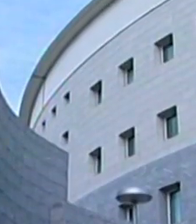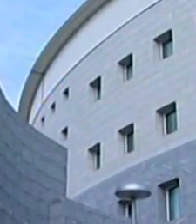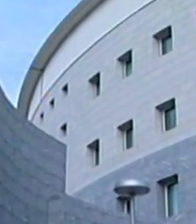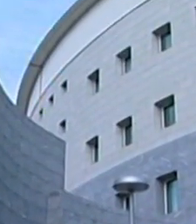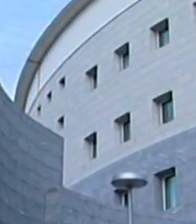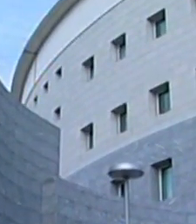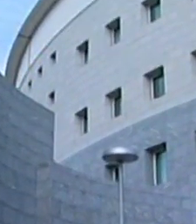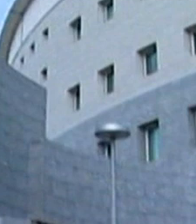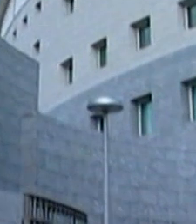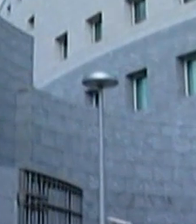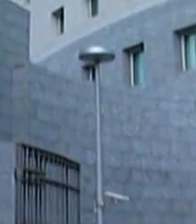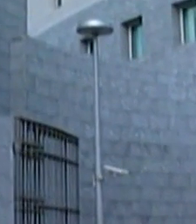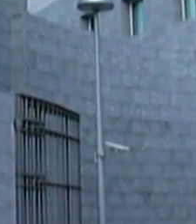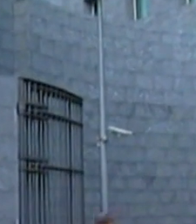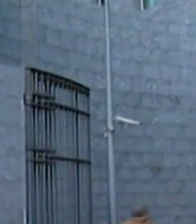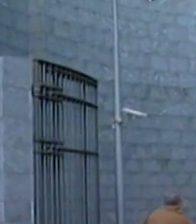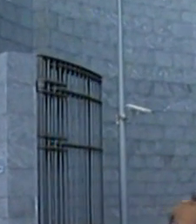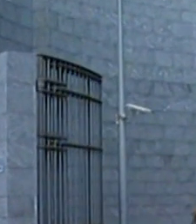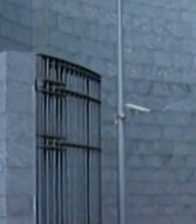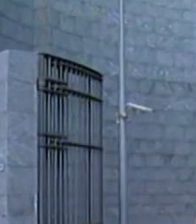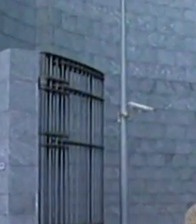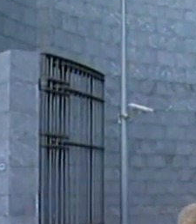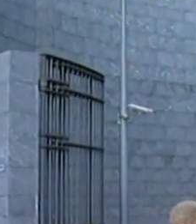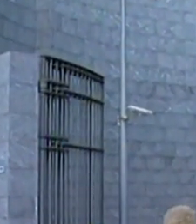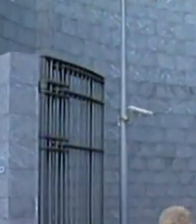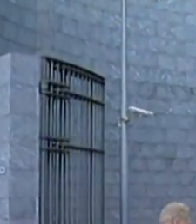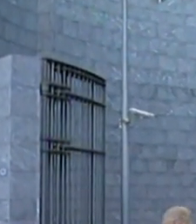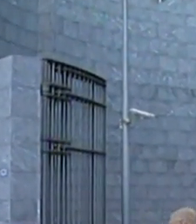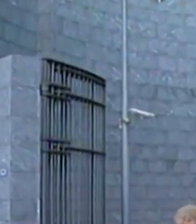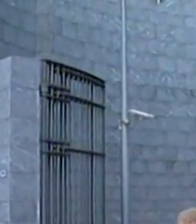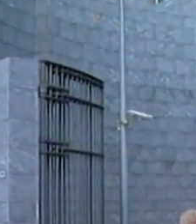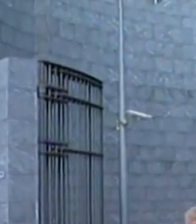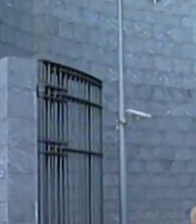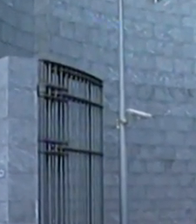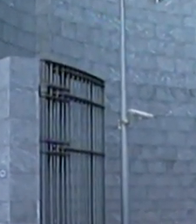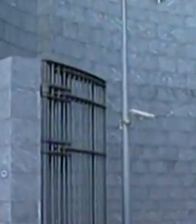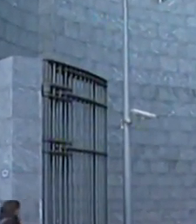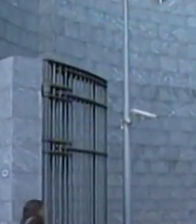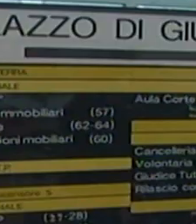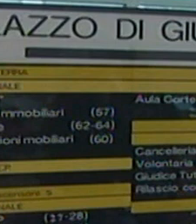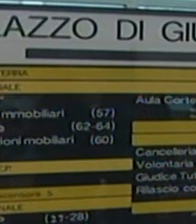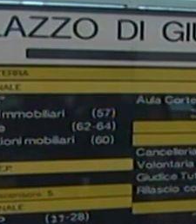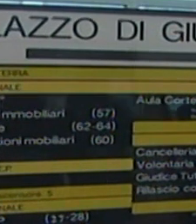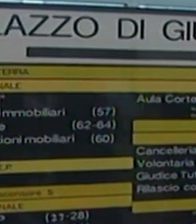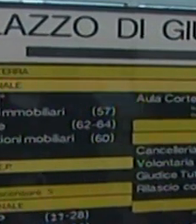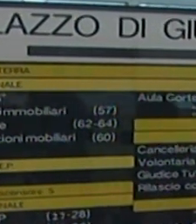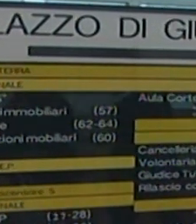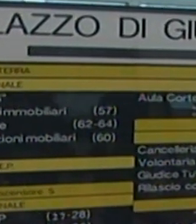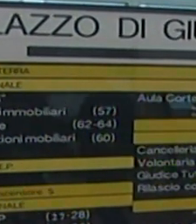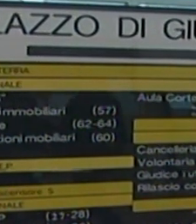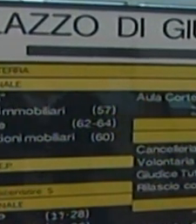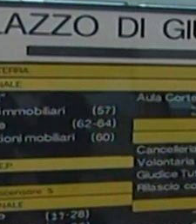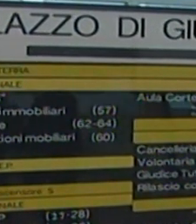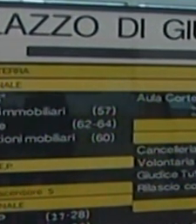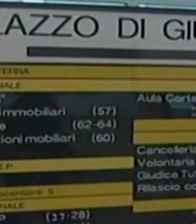sui test rapidi il pm padovano roberto benedetti sta indagando con l'ipotesi di frode in pubbliche forniture per verificare